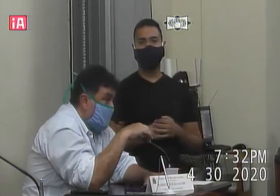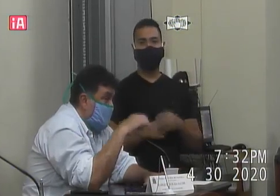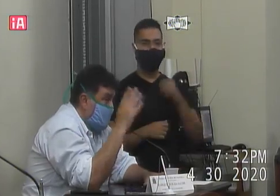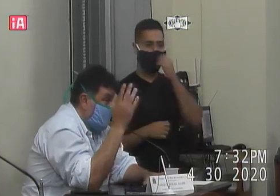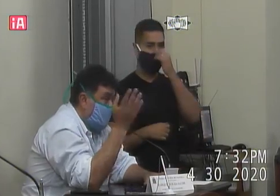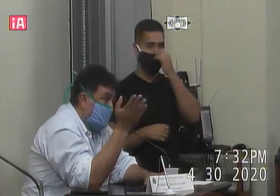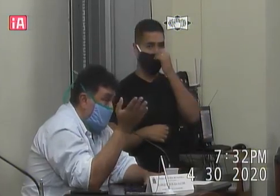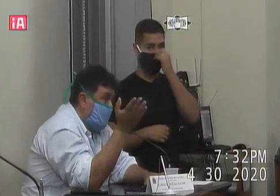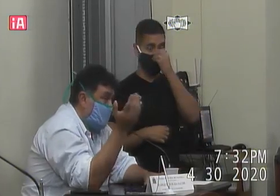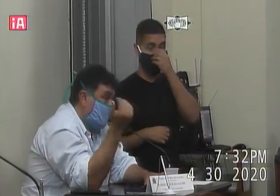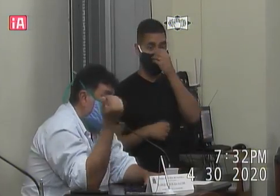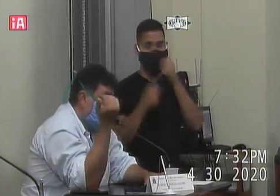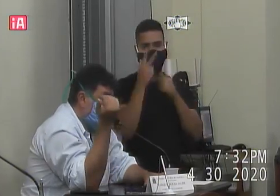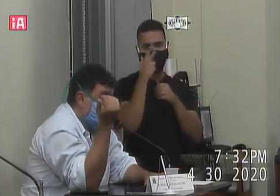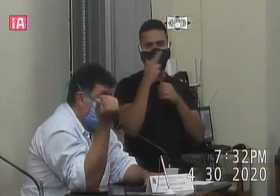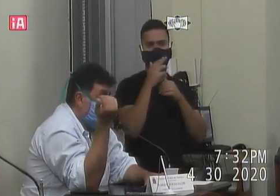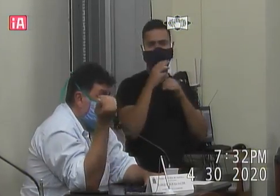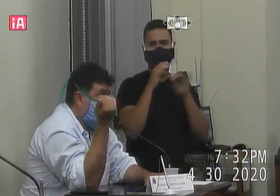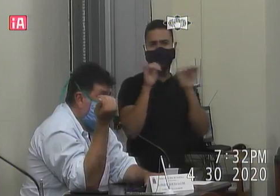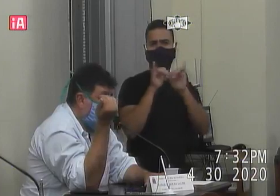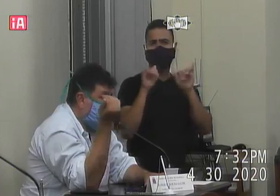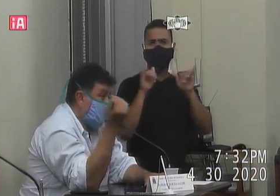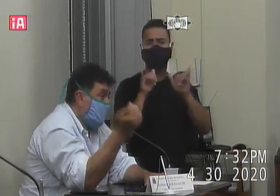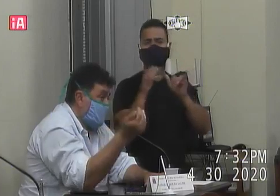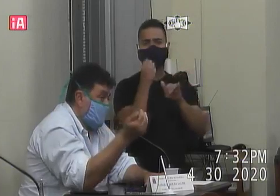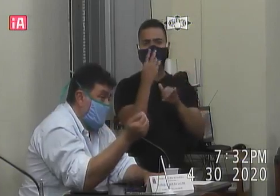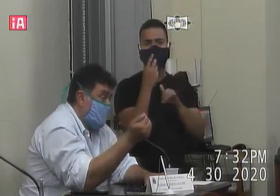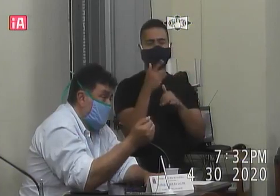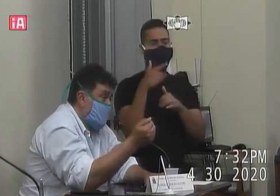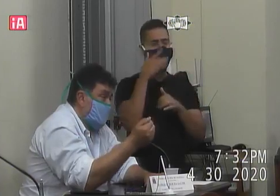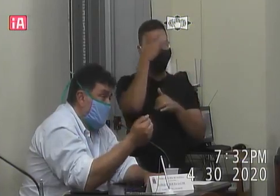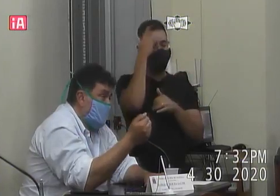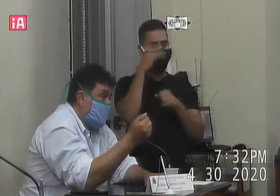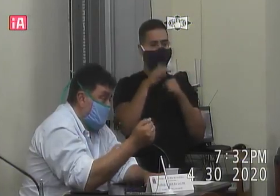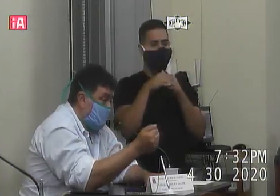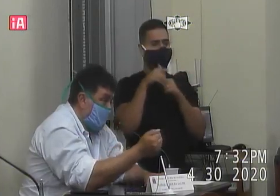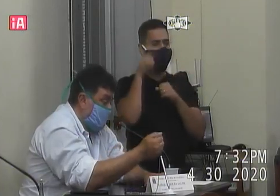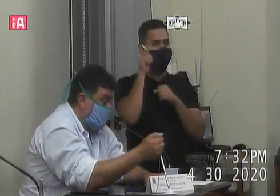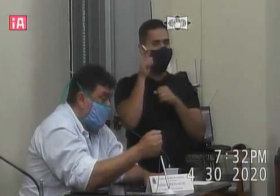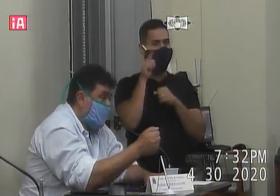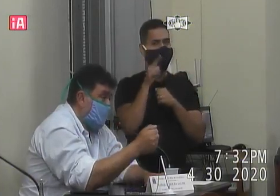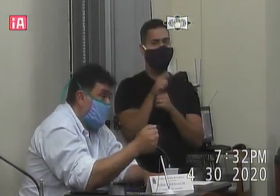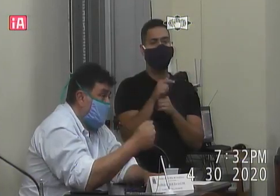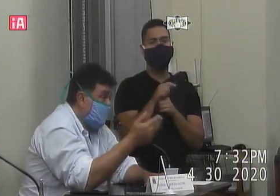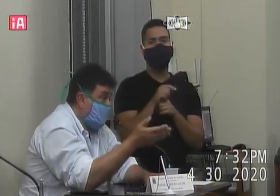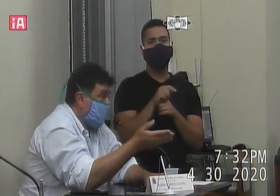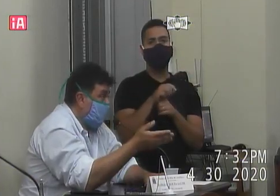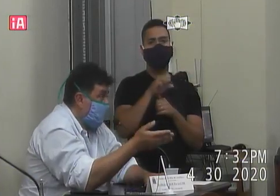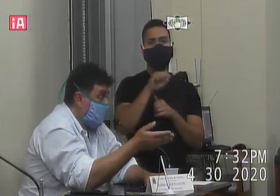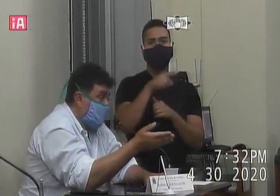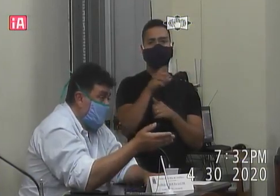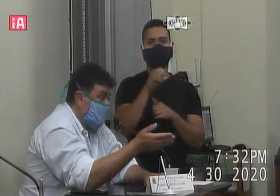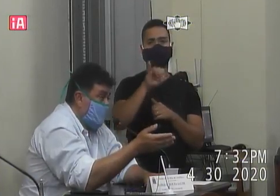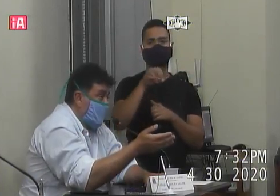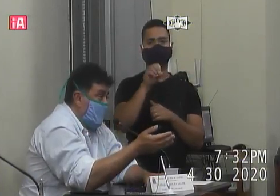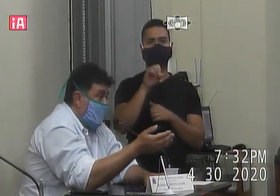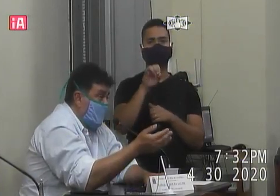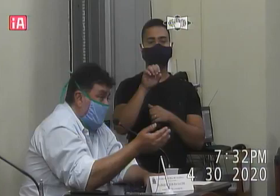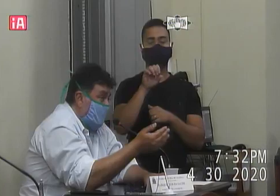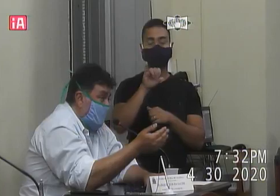as notícias parecem que são boas quanto ao paciente que chegou ontem, né? Um paciente de São José do Vale do Rio Preto, de 39